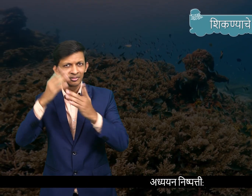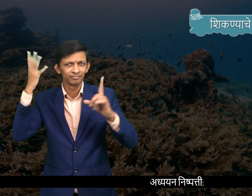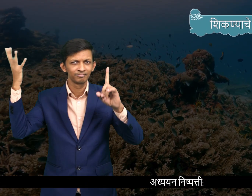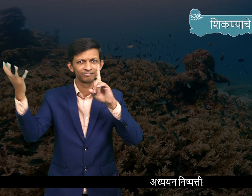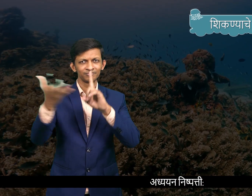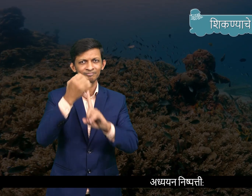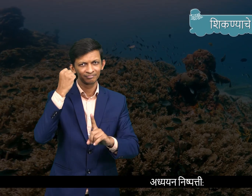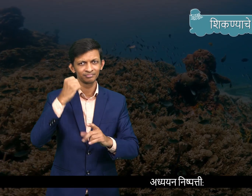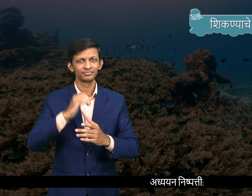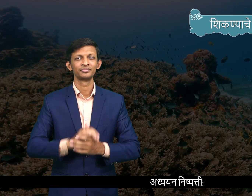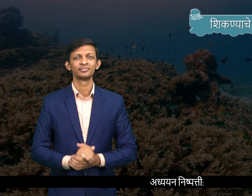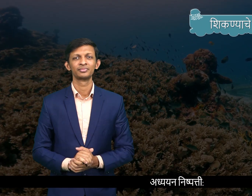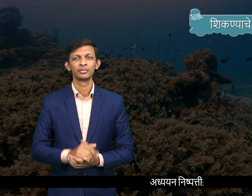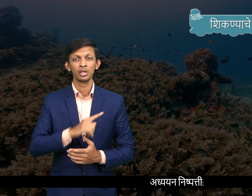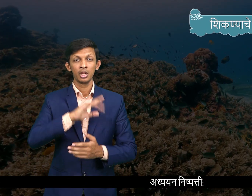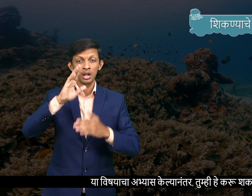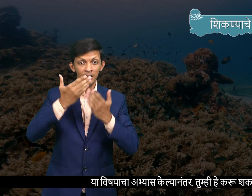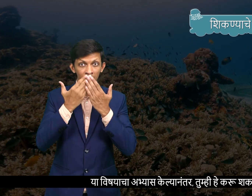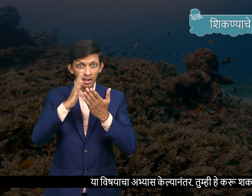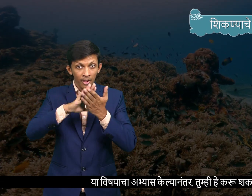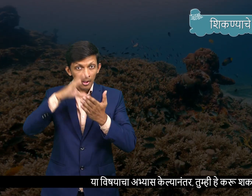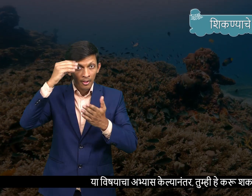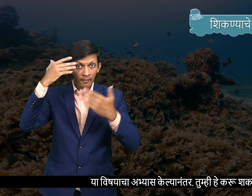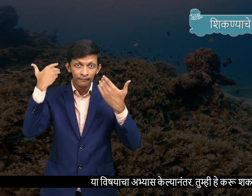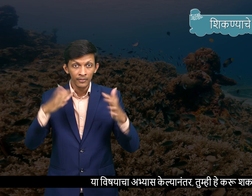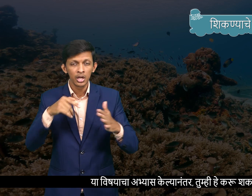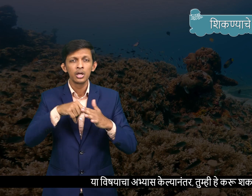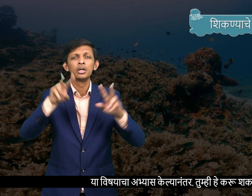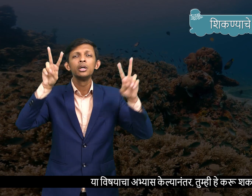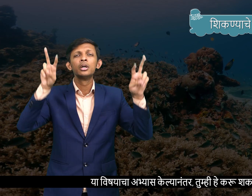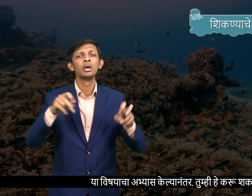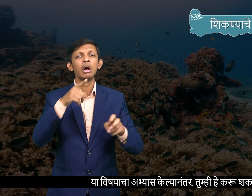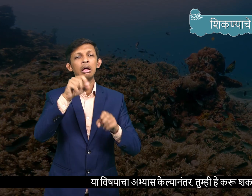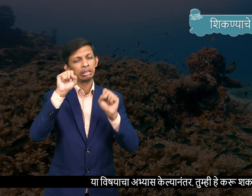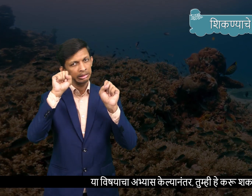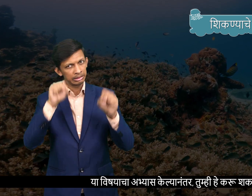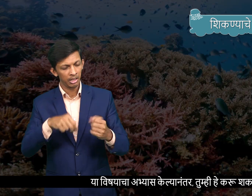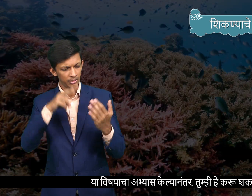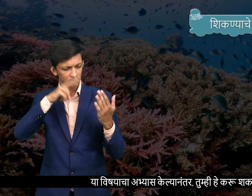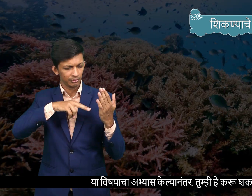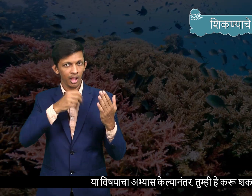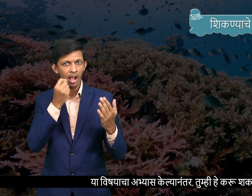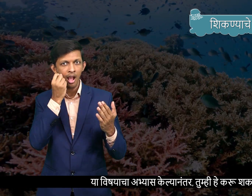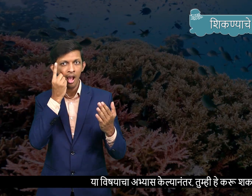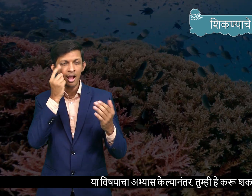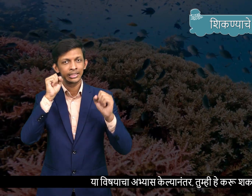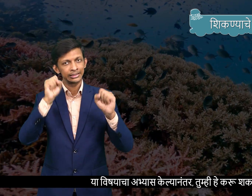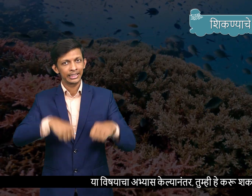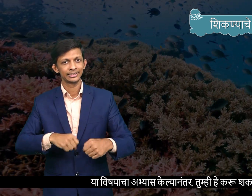अध्ययन निष्पत्ती या विषयाचा अभ्यास केल्यानंतर तुम्ही हे करू